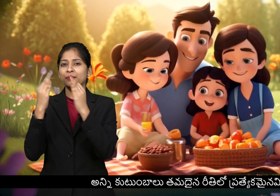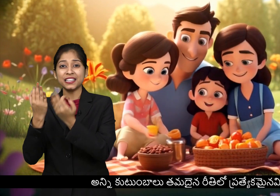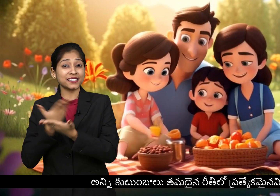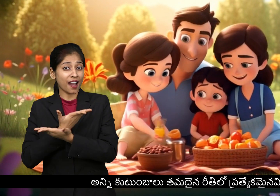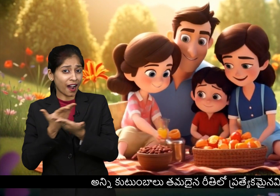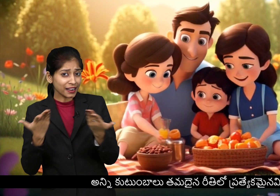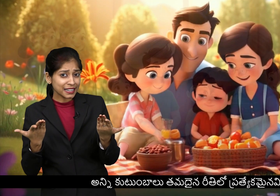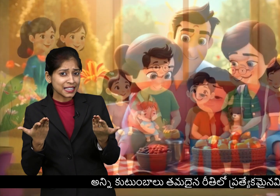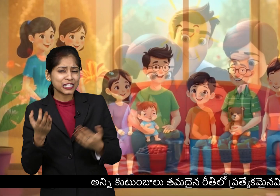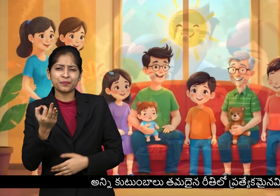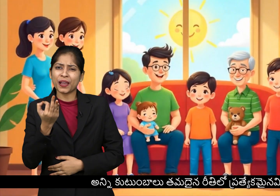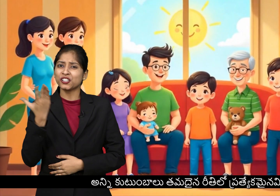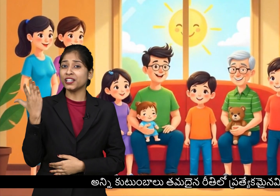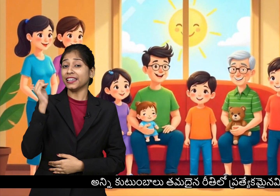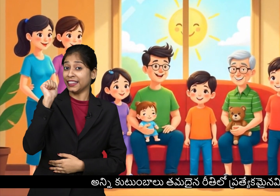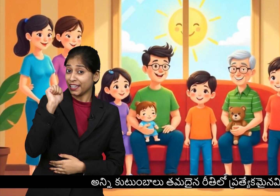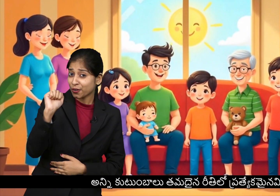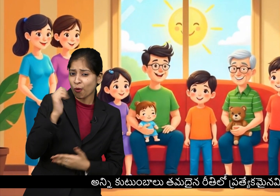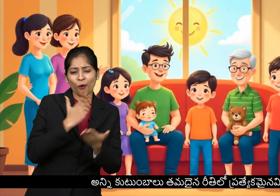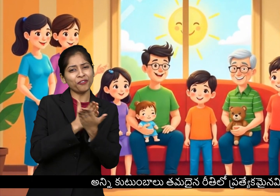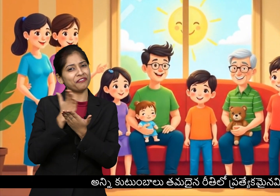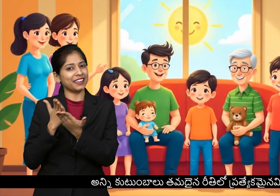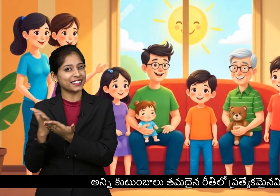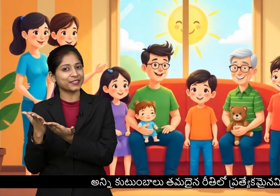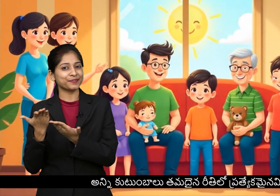కుటుంబాలు తమదైన రీతిలో ప్రత్యేకమైనవి.